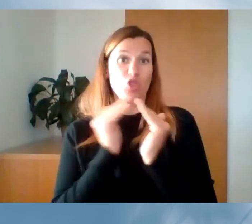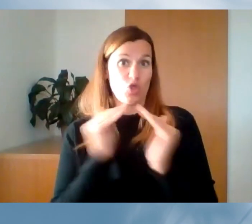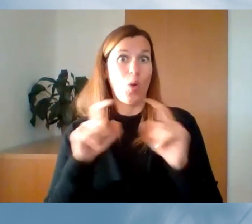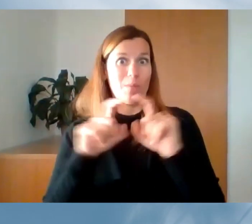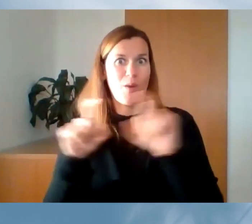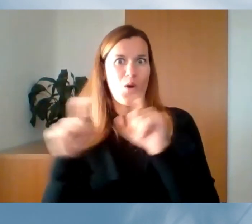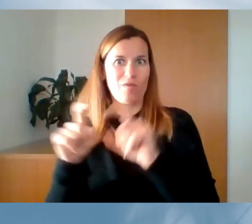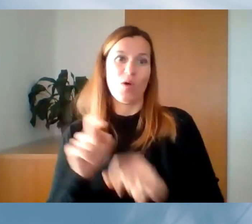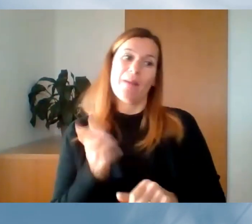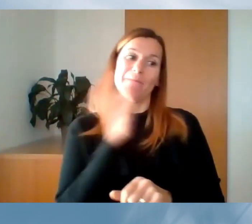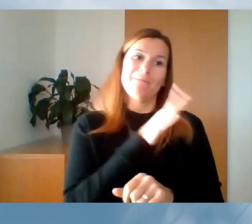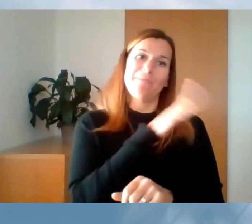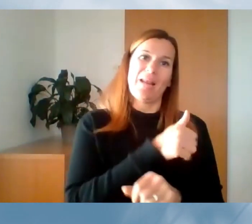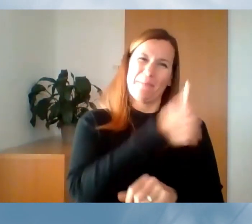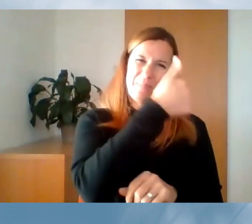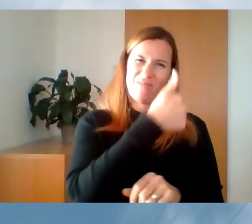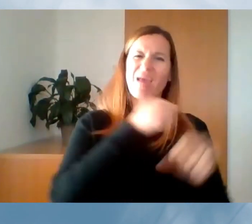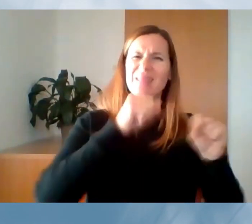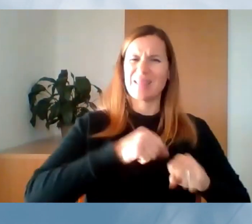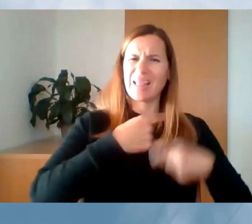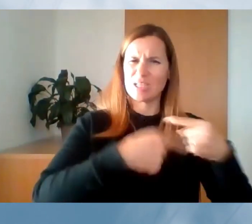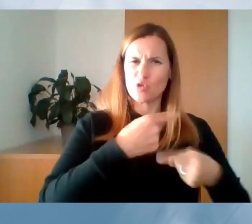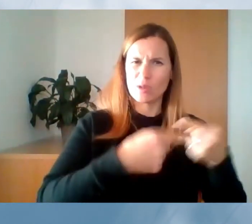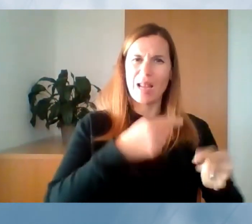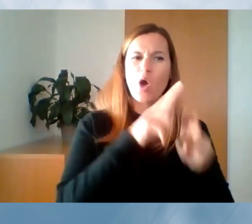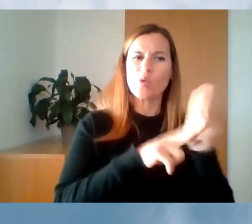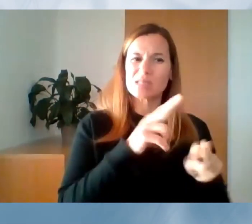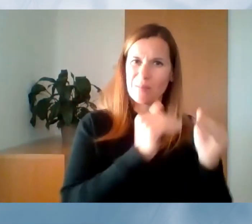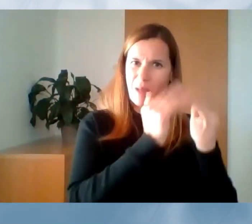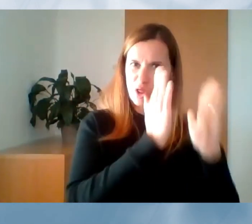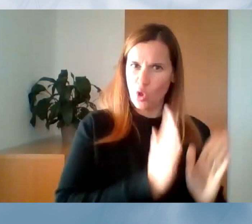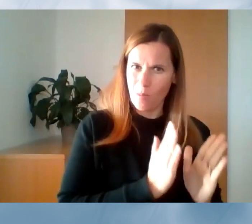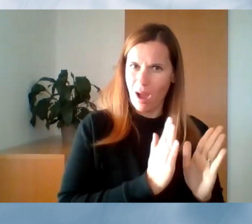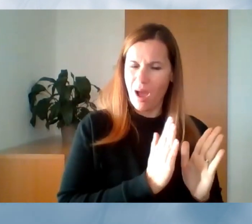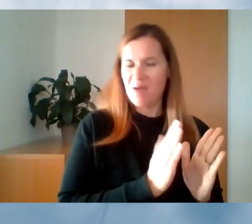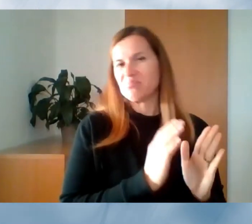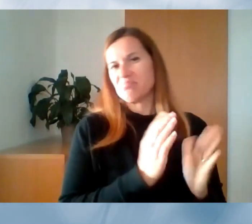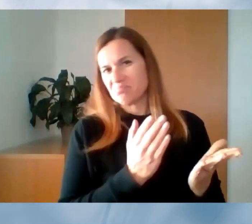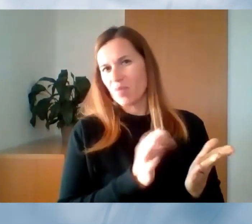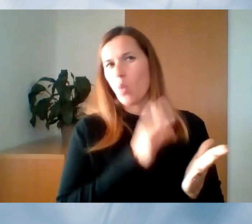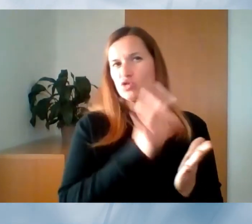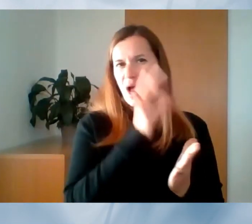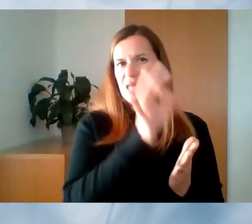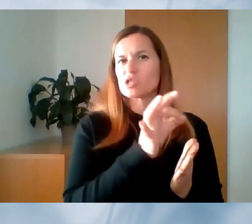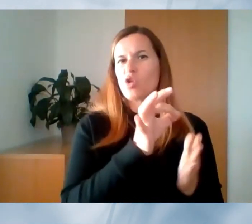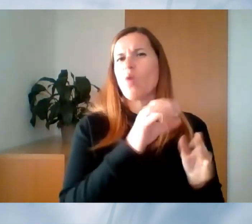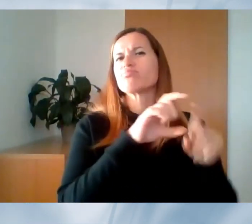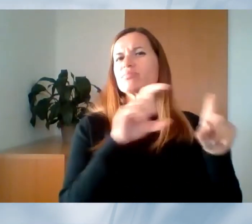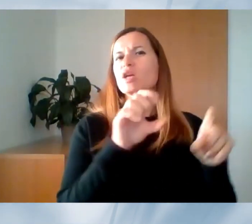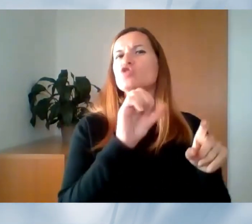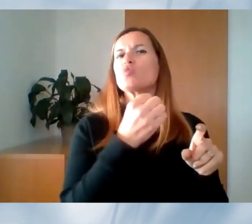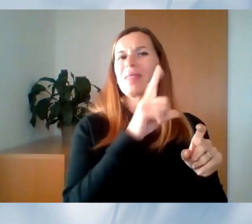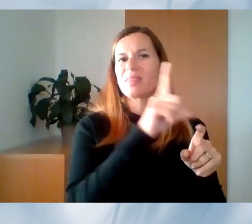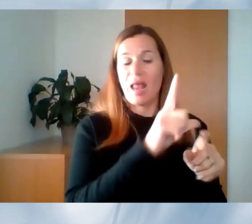domov, bi rekli, če je bila prva tradicionalna oskrba doma, pa kakšen špital tu pa tam, a